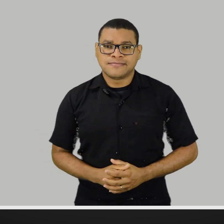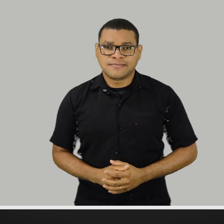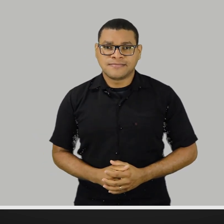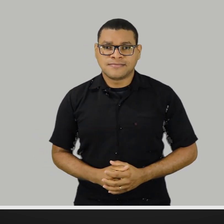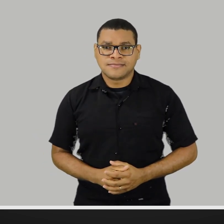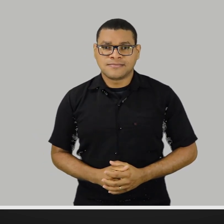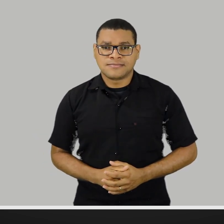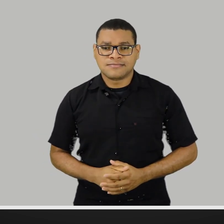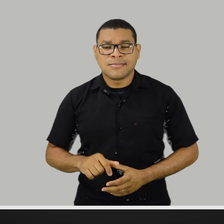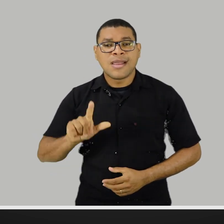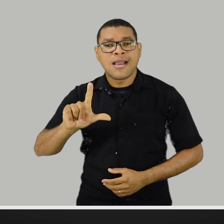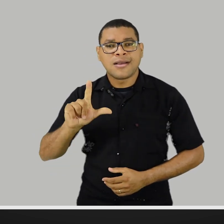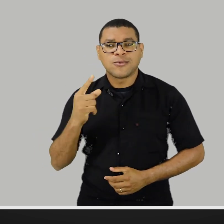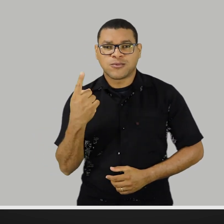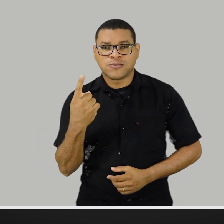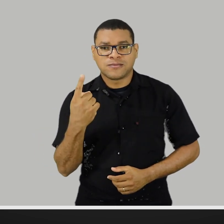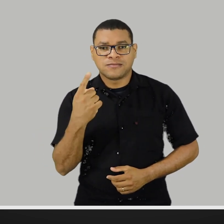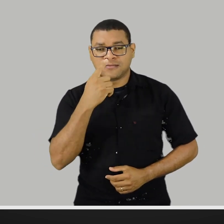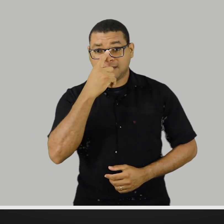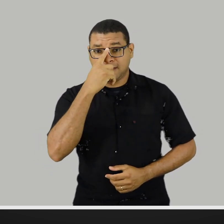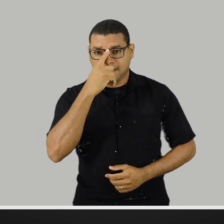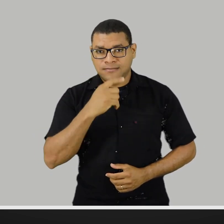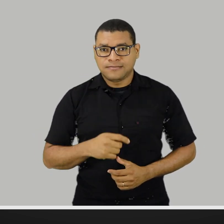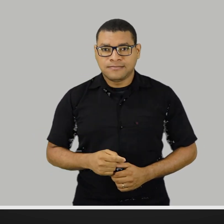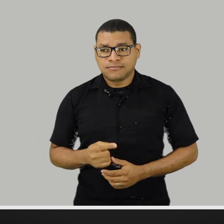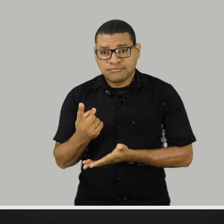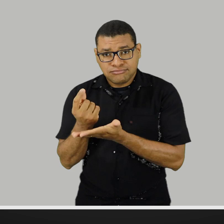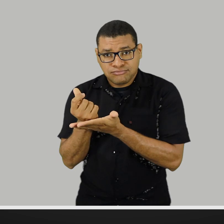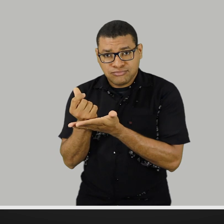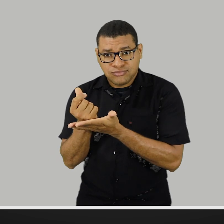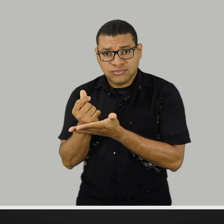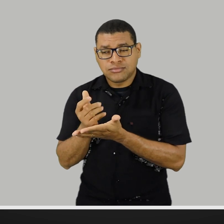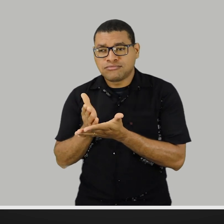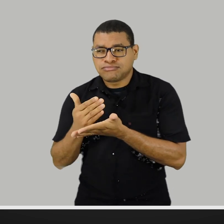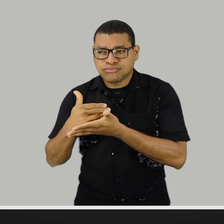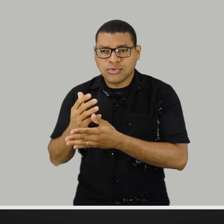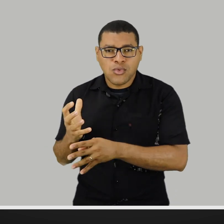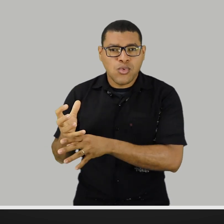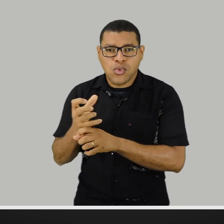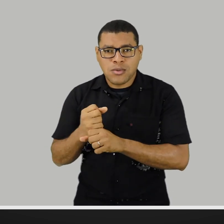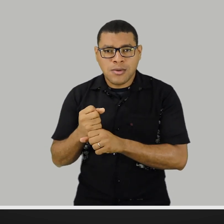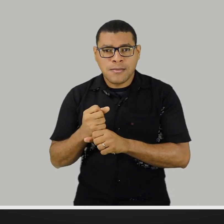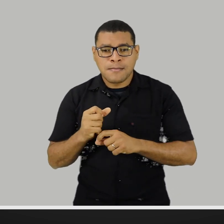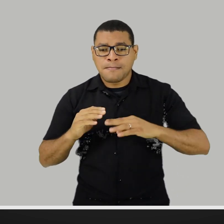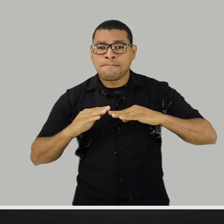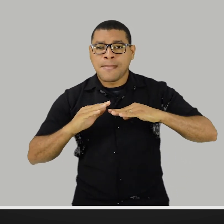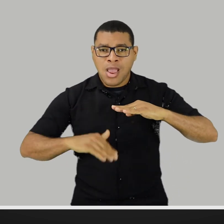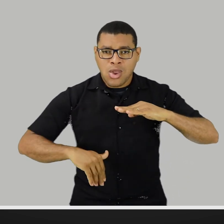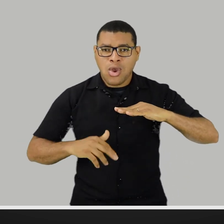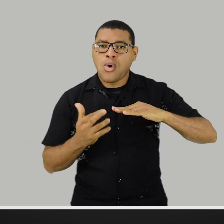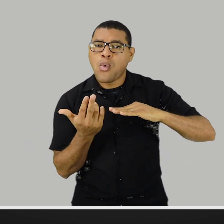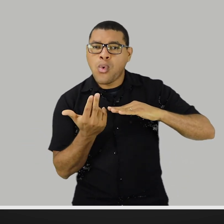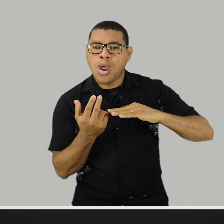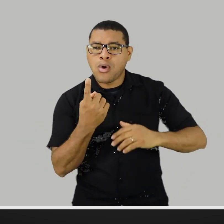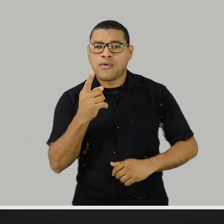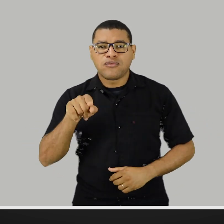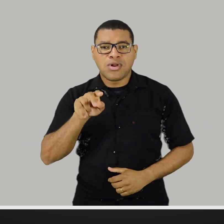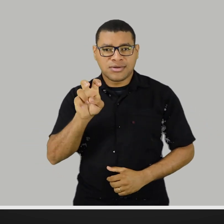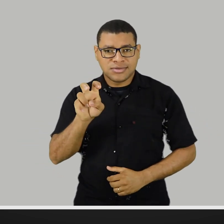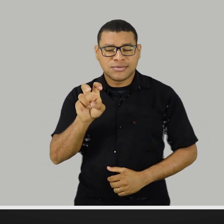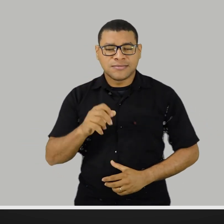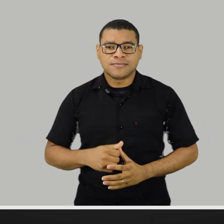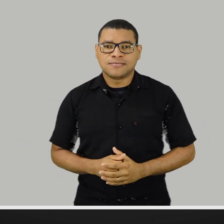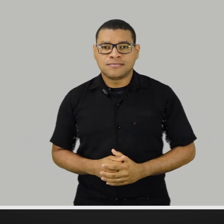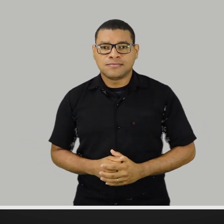1.12.1 L1 renda menor ou igual a 1,5 os